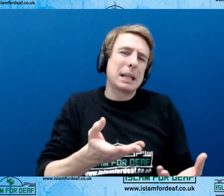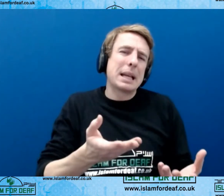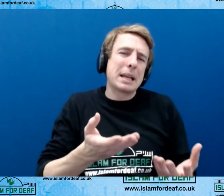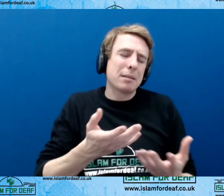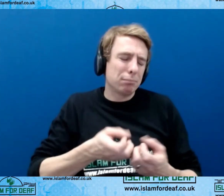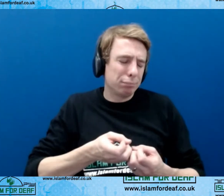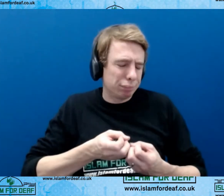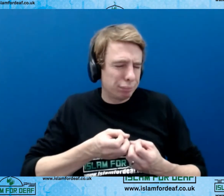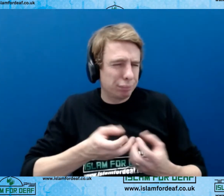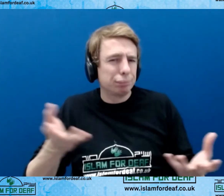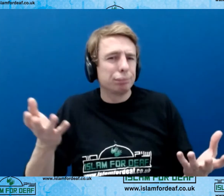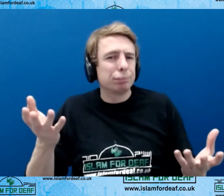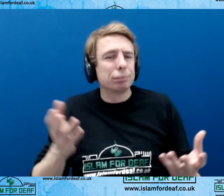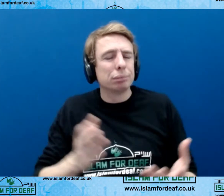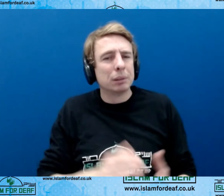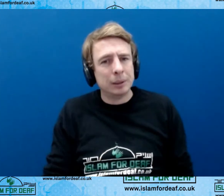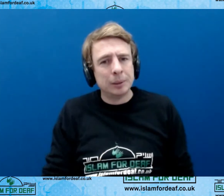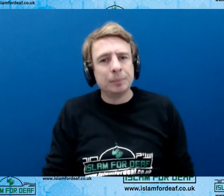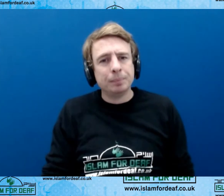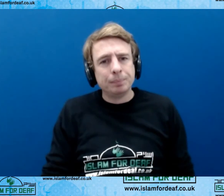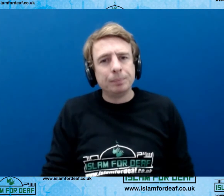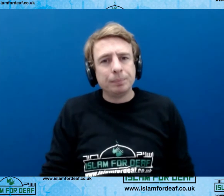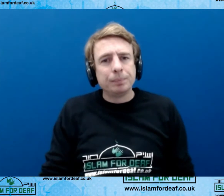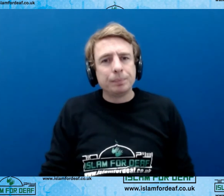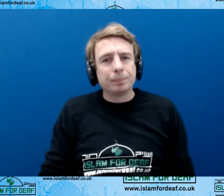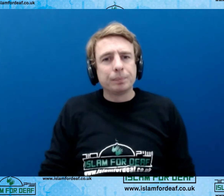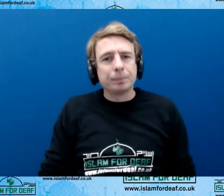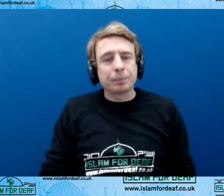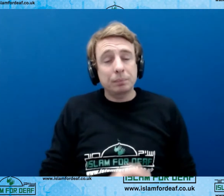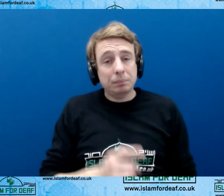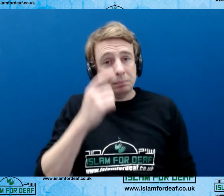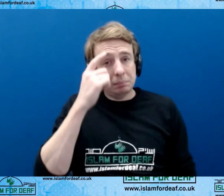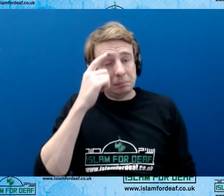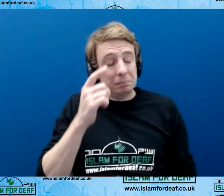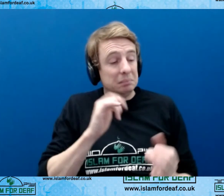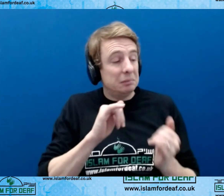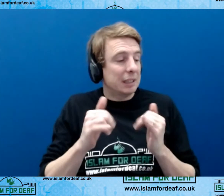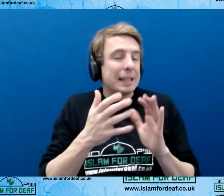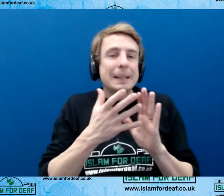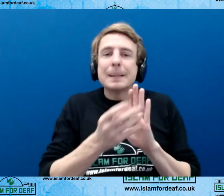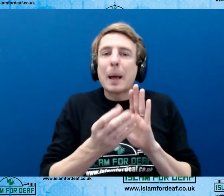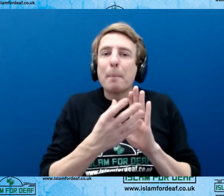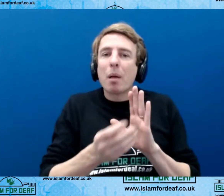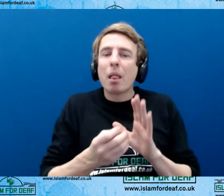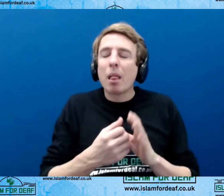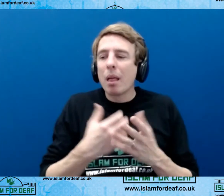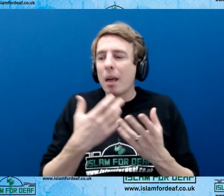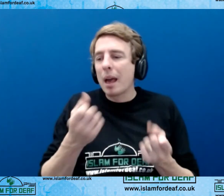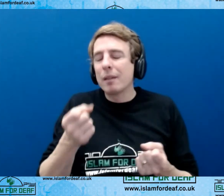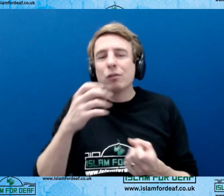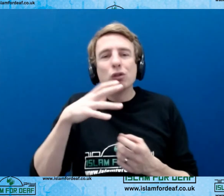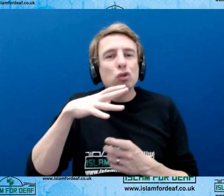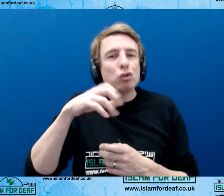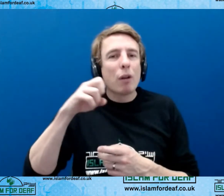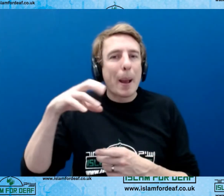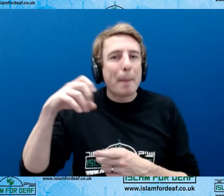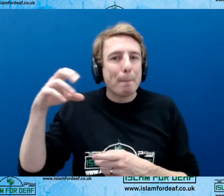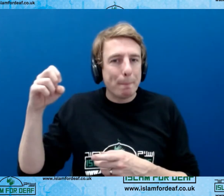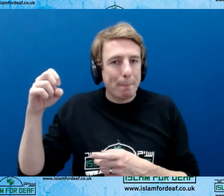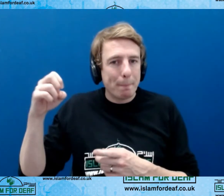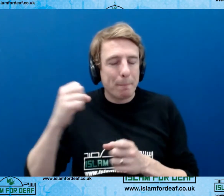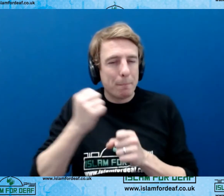وأسود. So there are maybe 6 or 7 types of grapes, for example. There are black and white, وكذلك etc. البرتقال